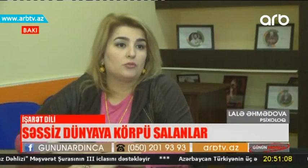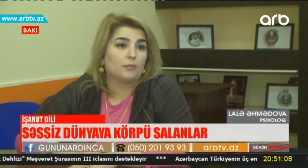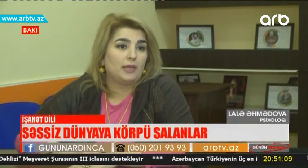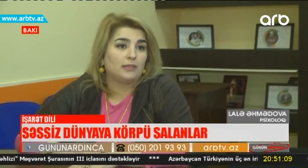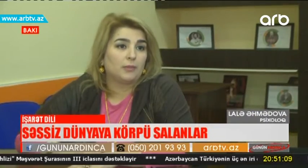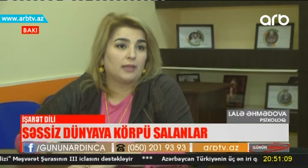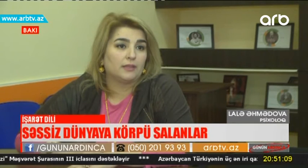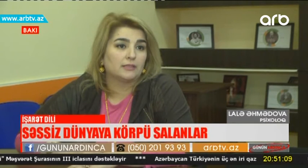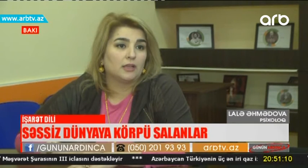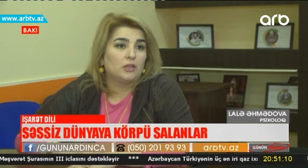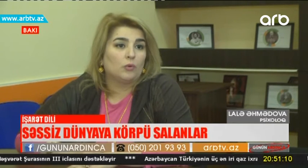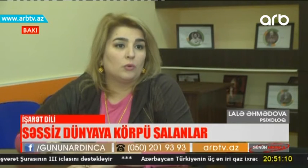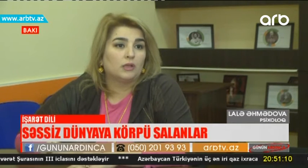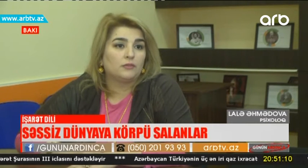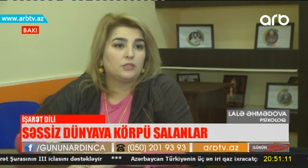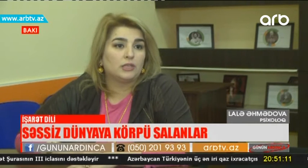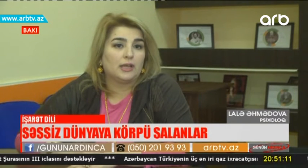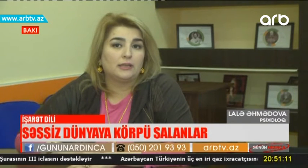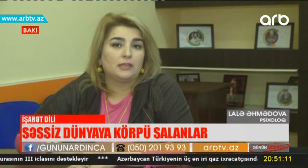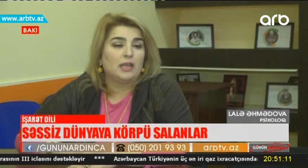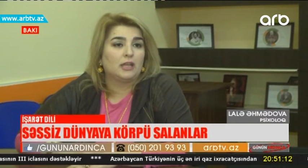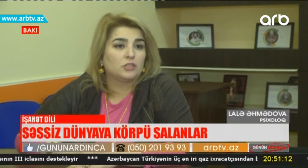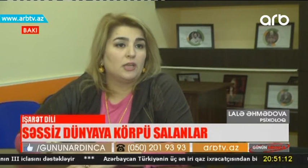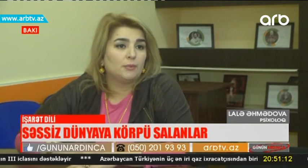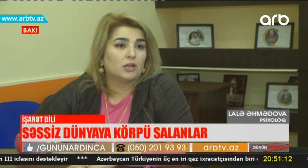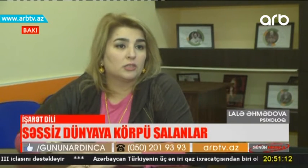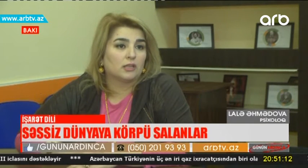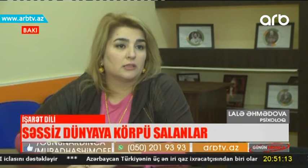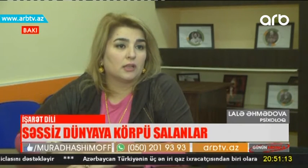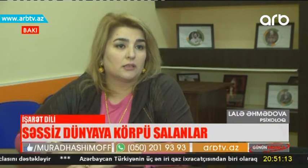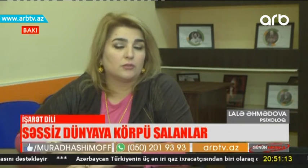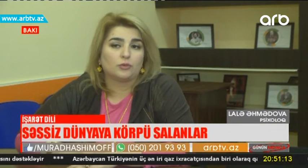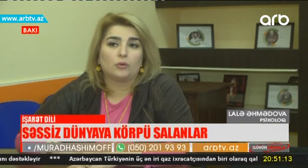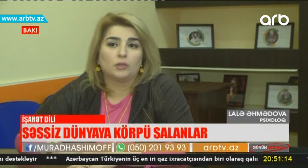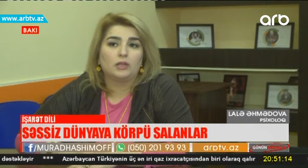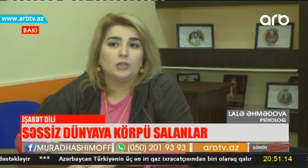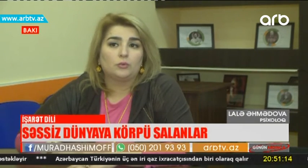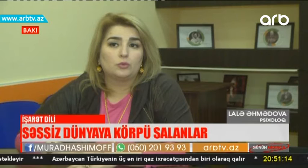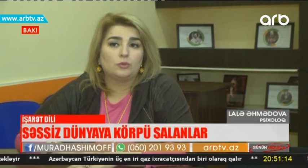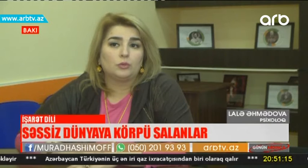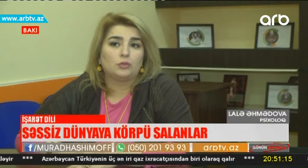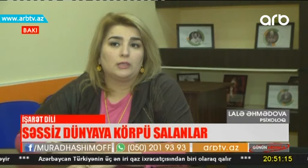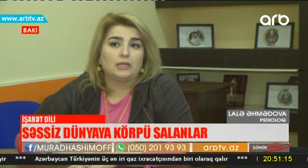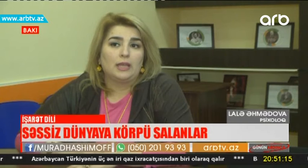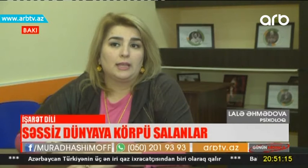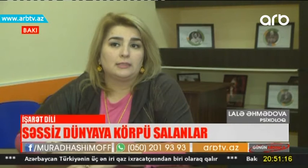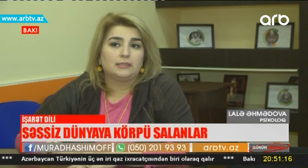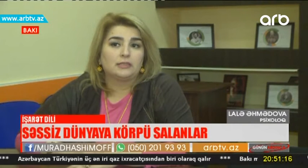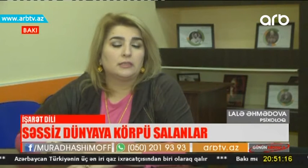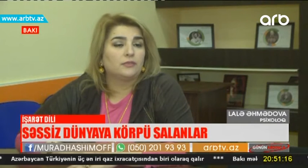kömək etmək əvəzinə, onların fikirlərini əcaib qarşıladıqlarına görə onlar uzun müddət əslində sırf